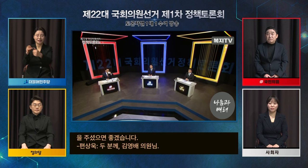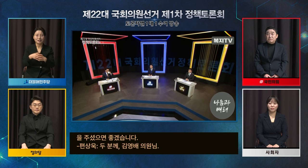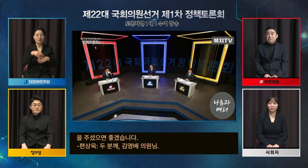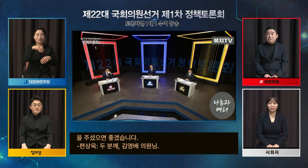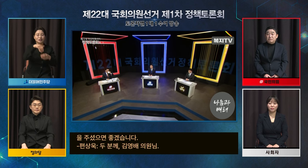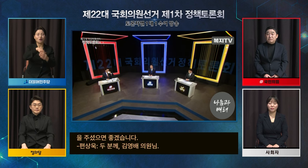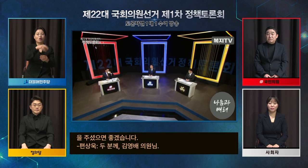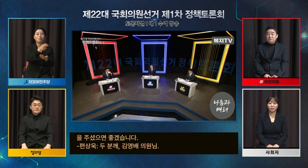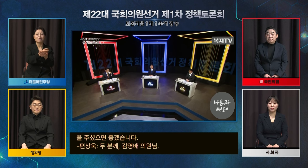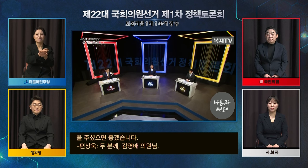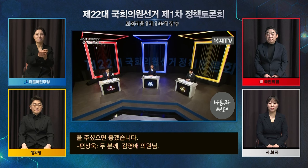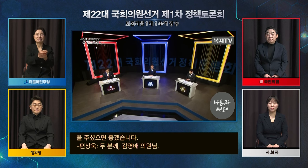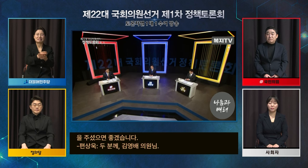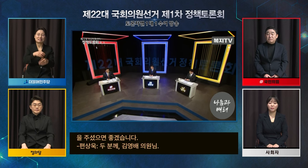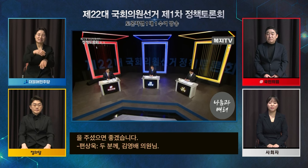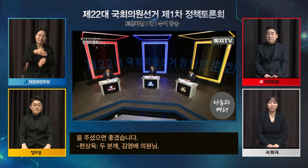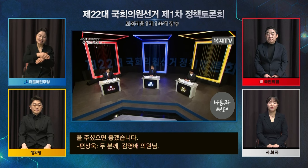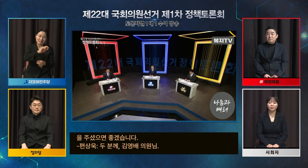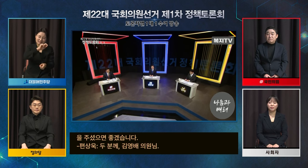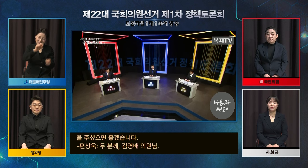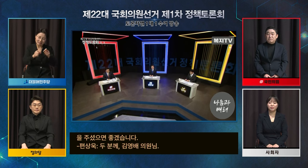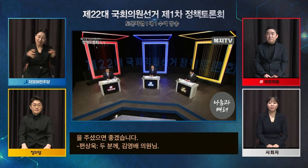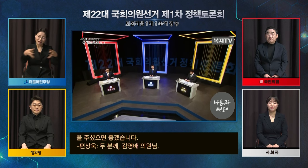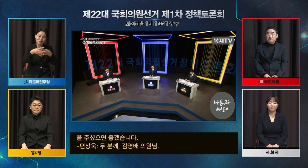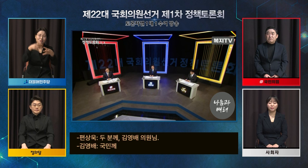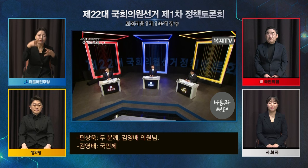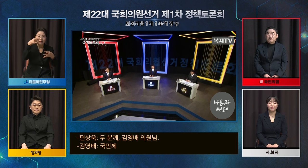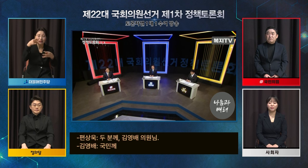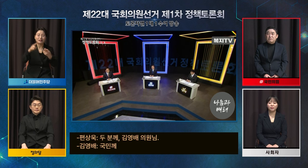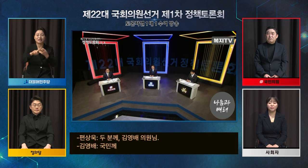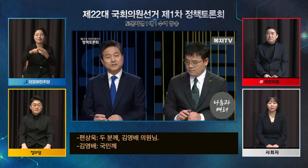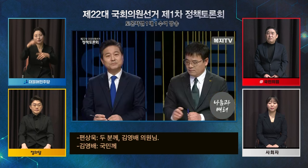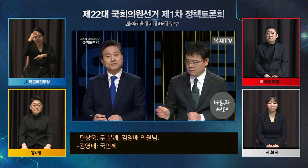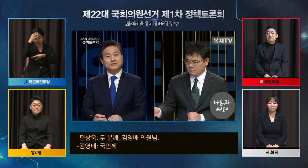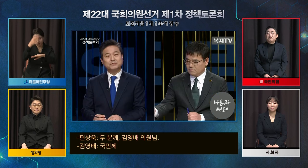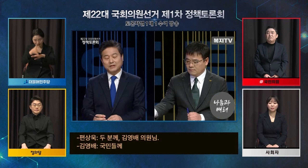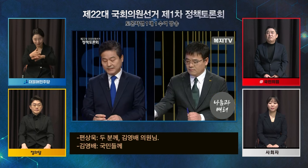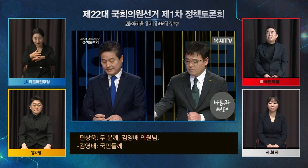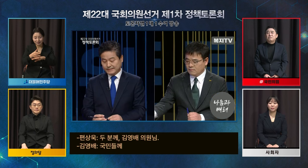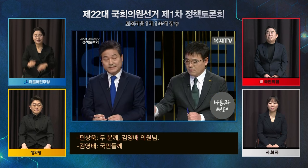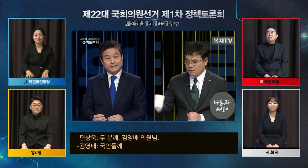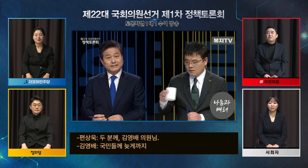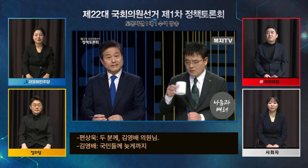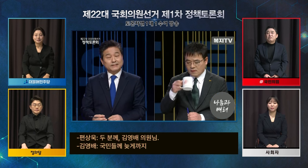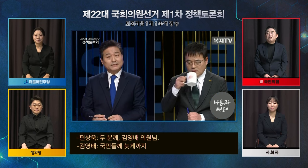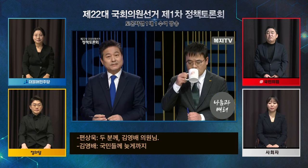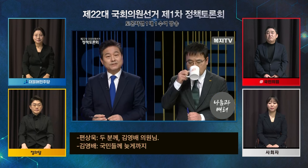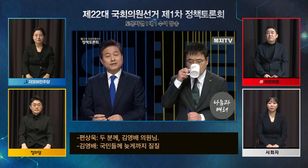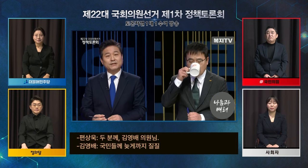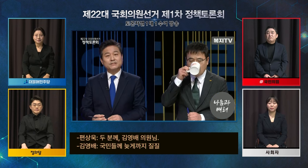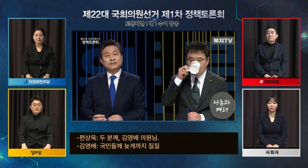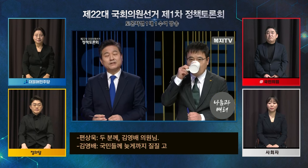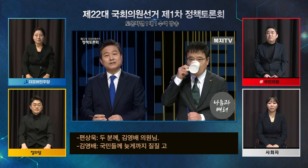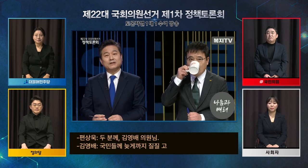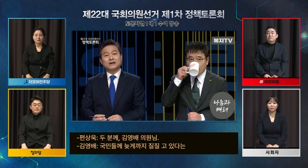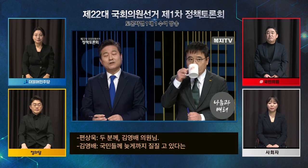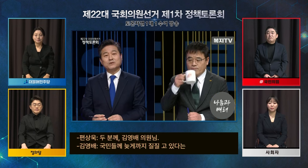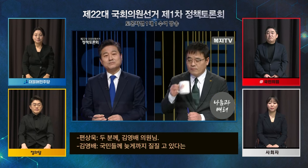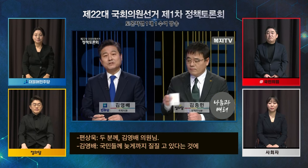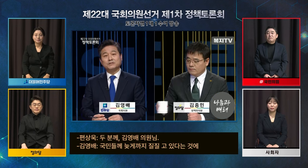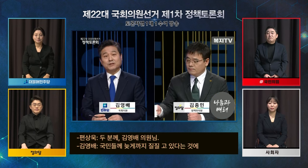선거제도를 질질 끌고 합의 못하고 있는 게 너무 송구하다는 말씀을 거듭 드립니다. 그런데 이제